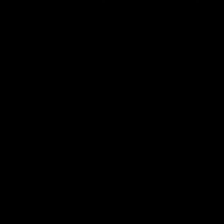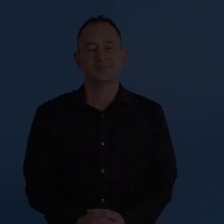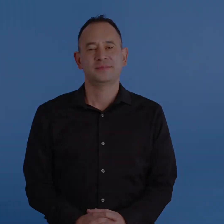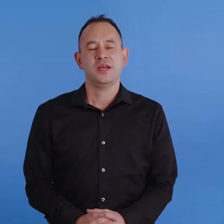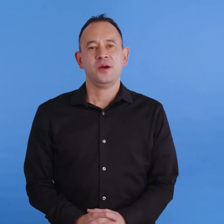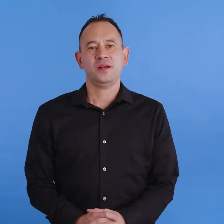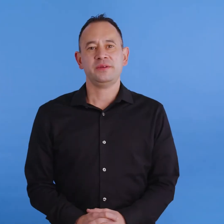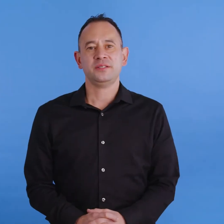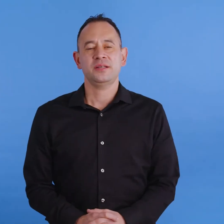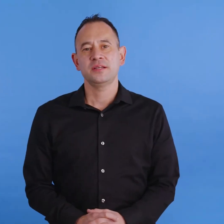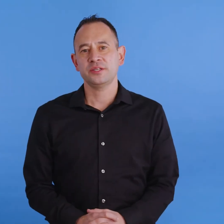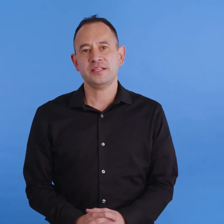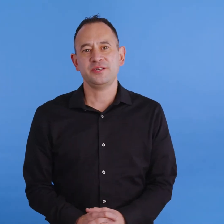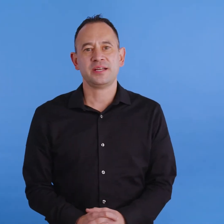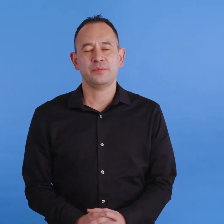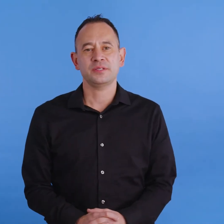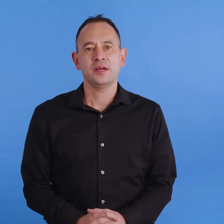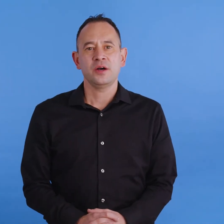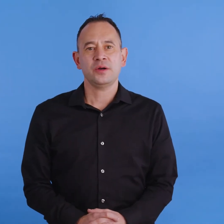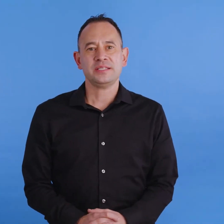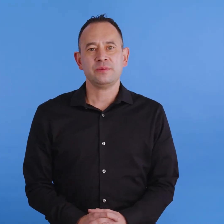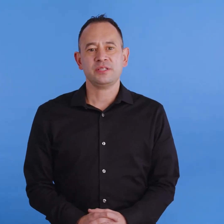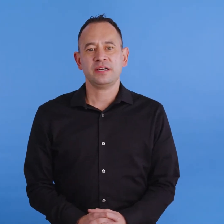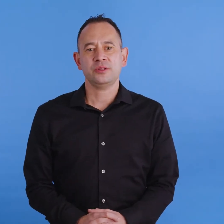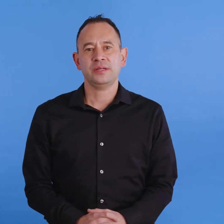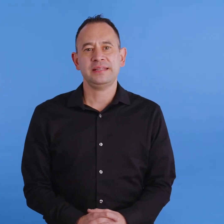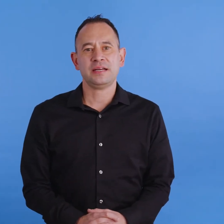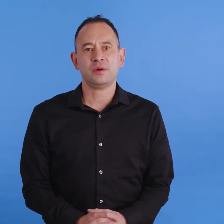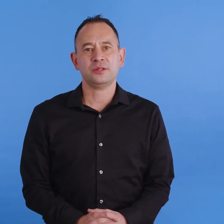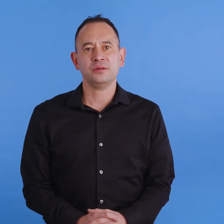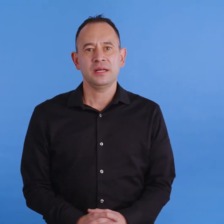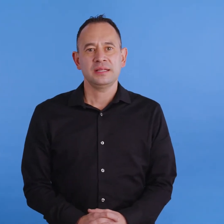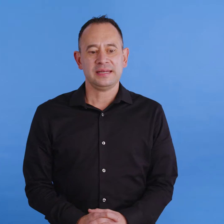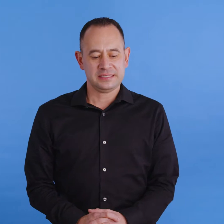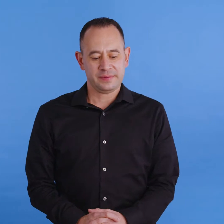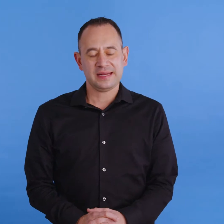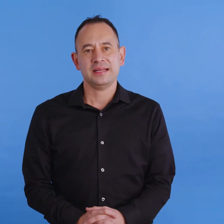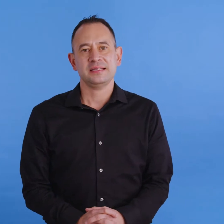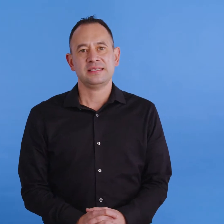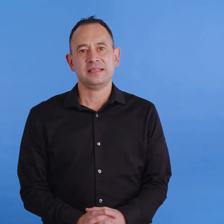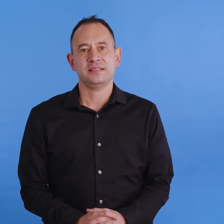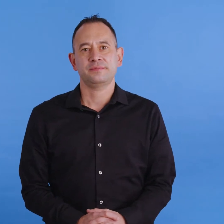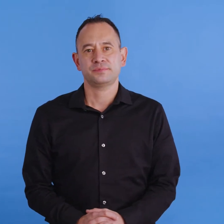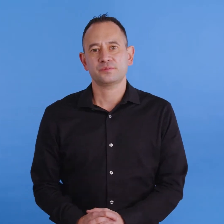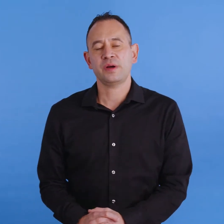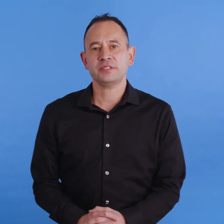Hola amigos, soy el señor Campos. Hoy estaríamos trabajando en el día 4 de la semana 6. Vamos a